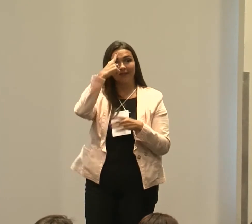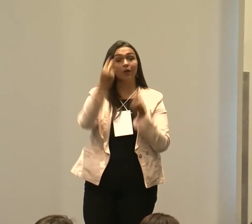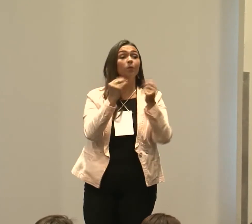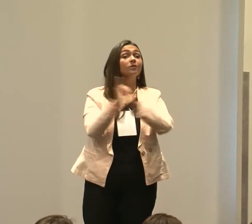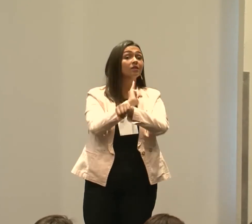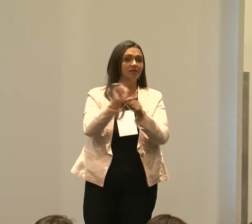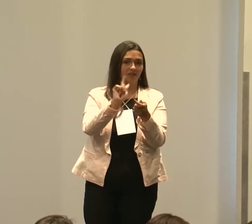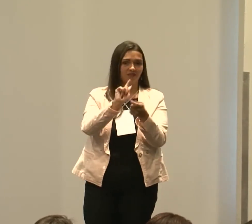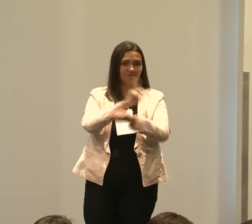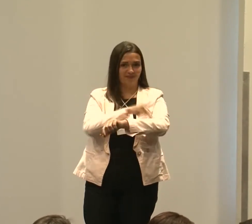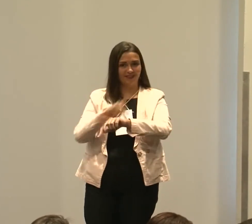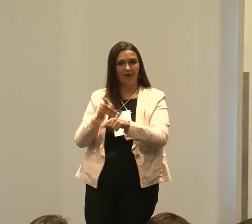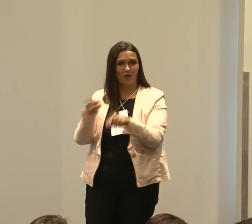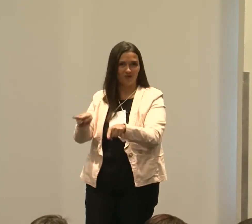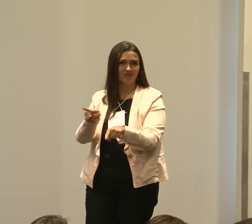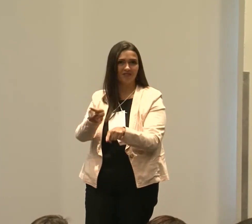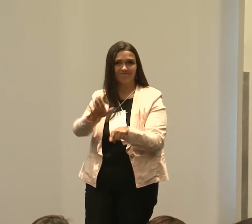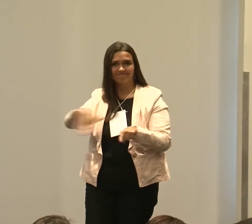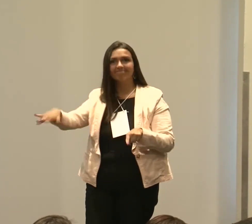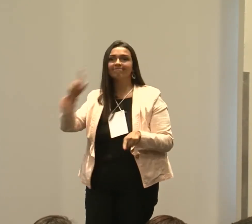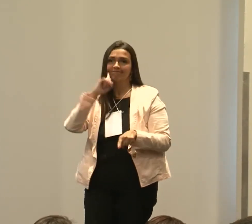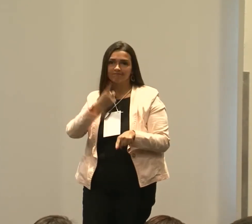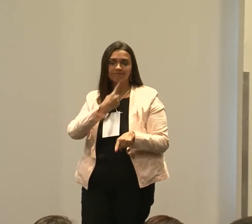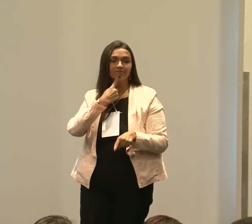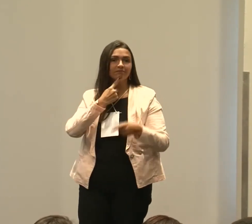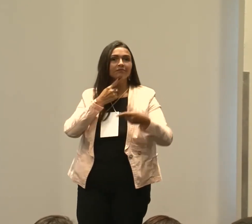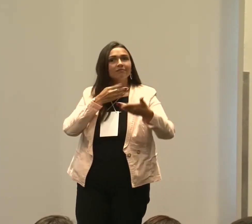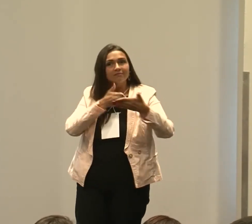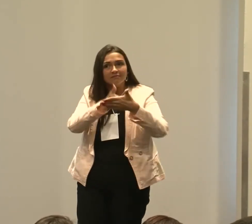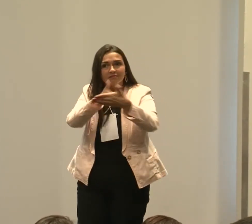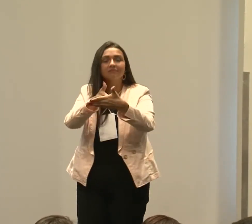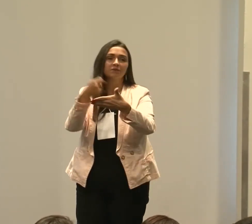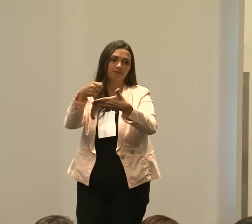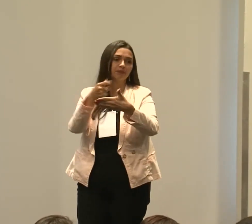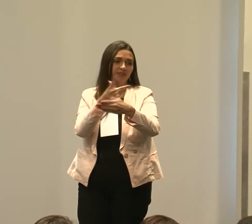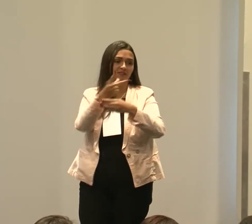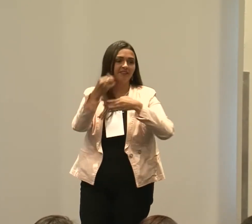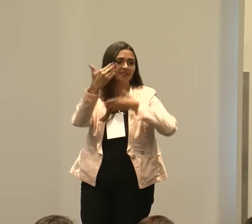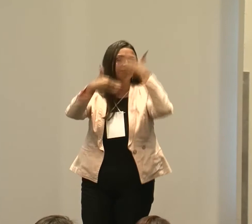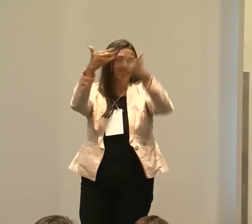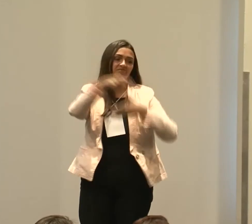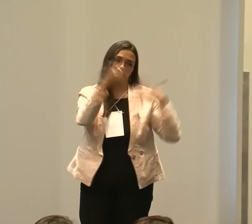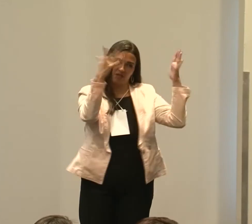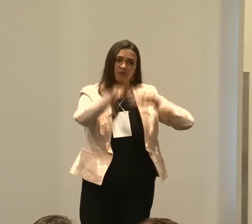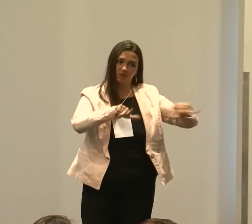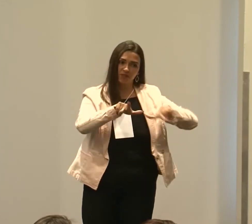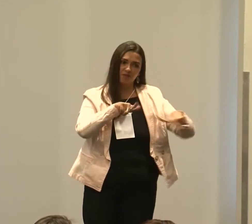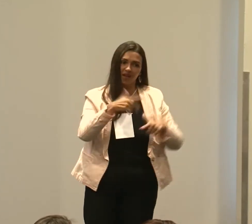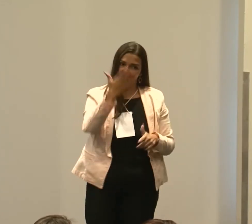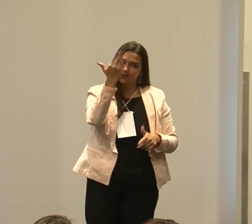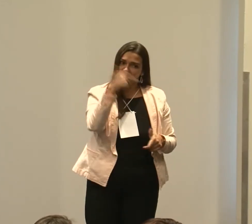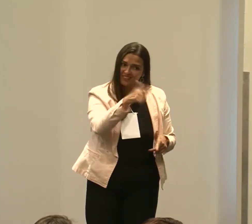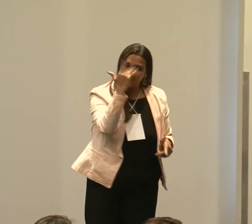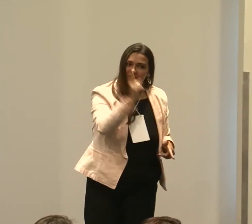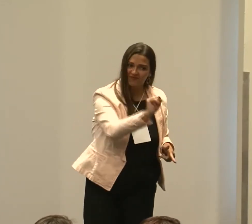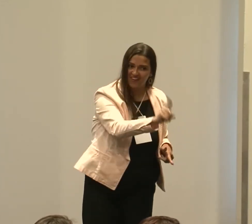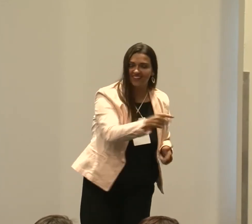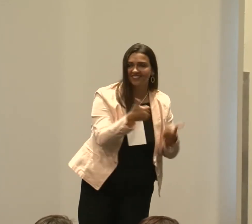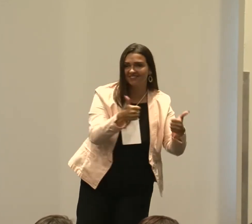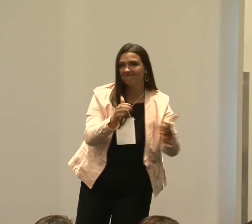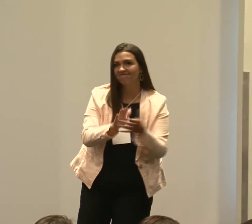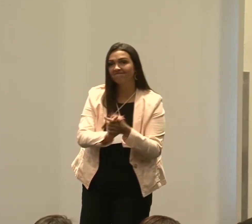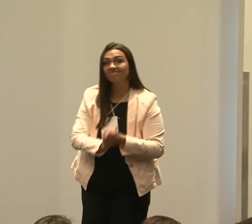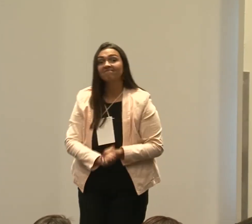é um insuficiente material didático e as estratégias pedagógicas que você utilizou para crianças surdas. E a gente tem que realmente vencer